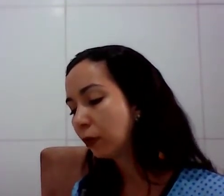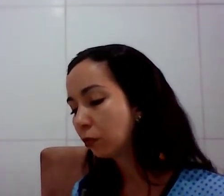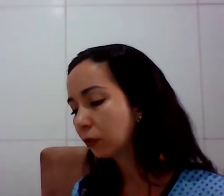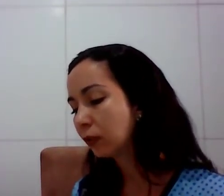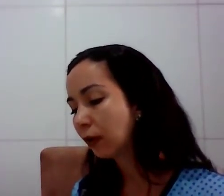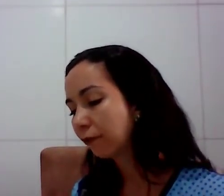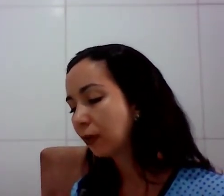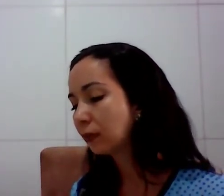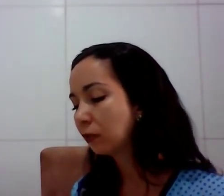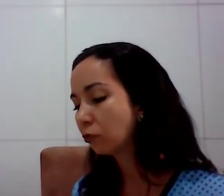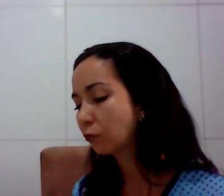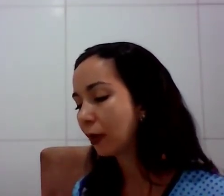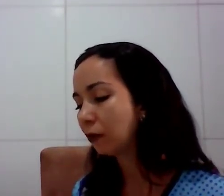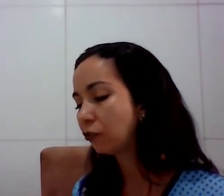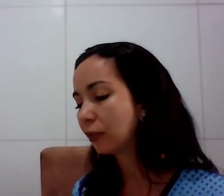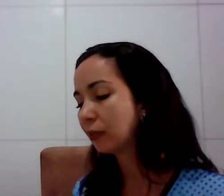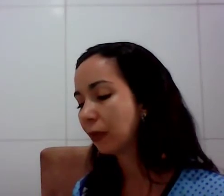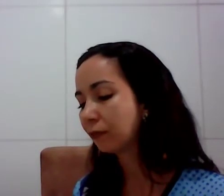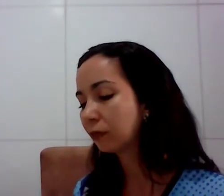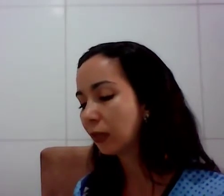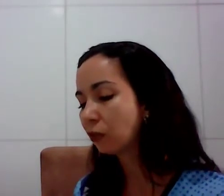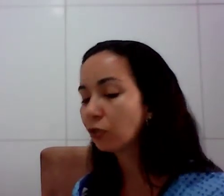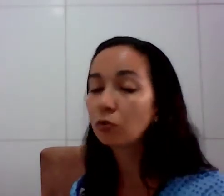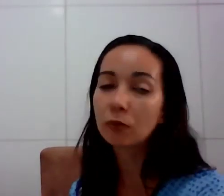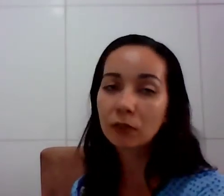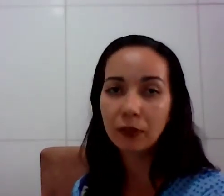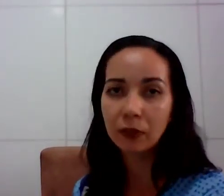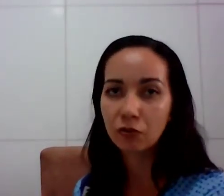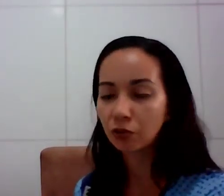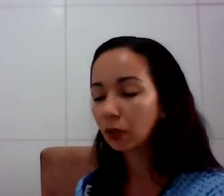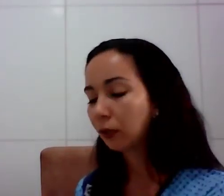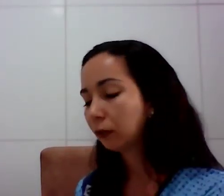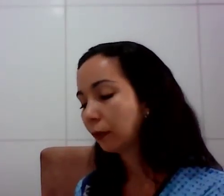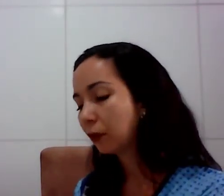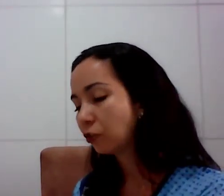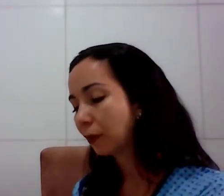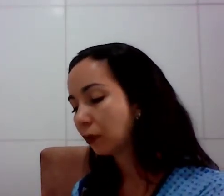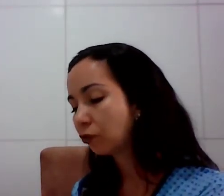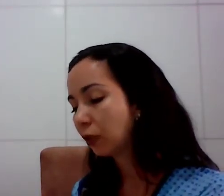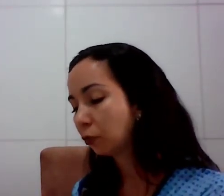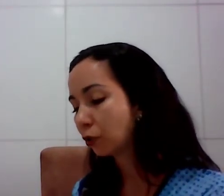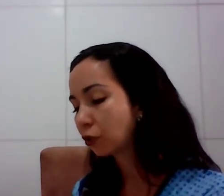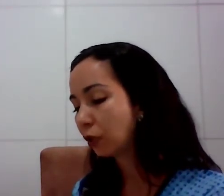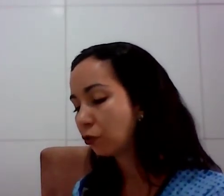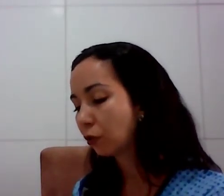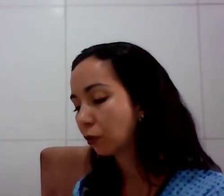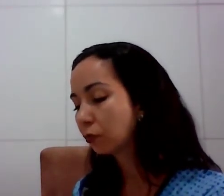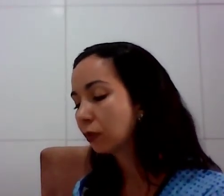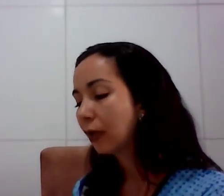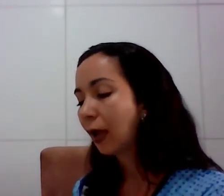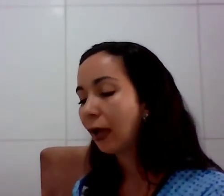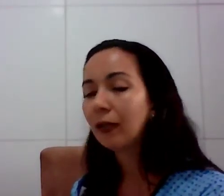grutas e cavernas e em suas paredes desenhavam cenas de suas vidas, também chamados de rituais religiosos, além